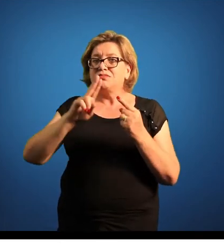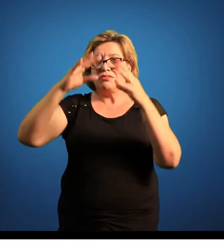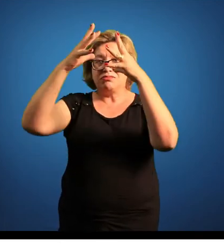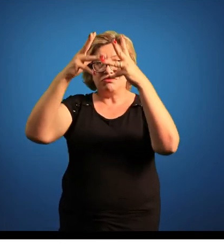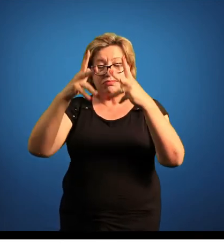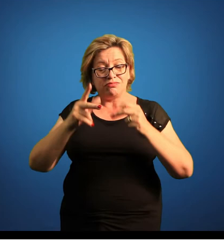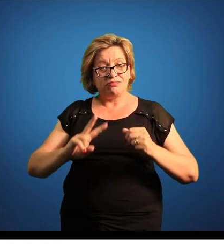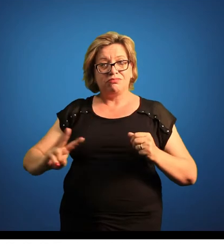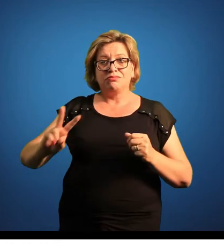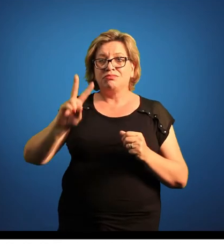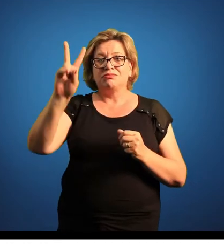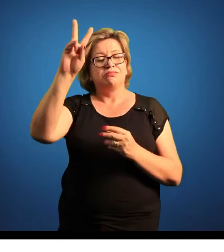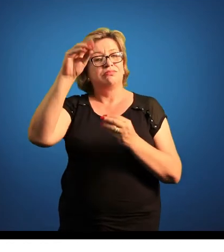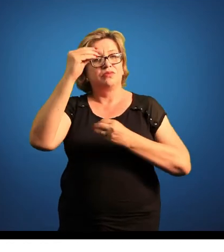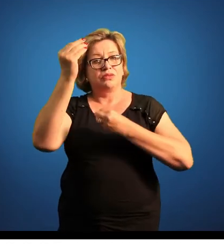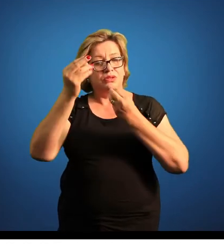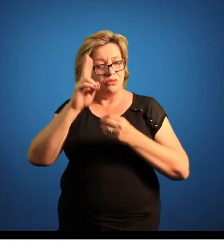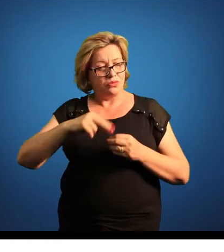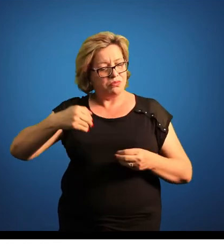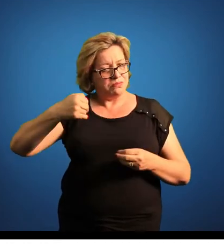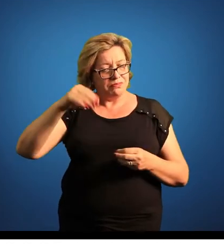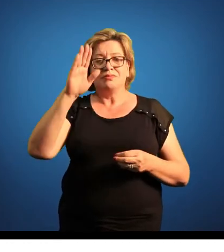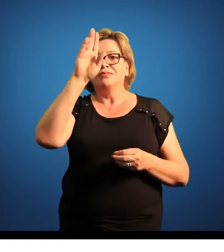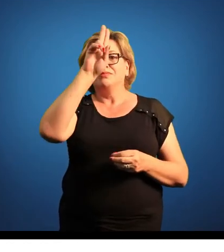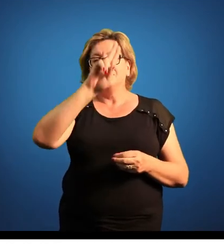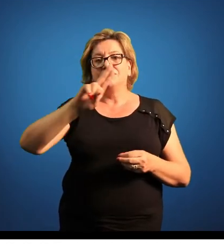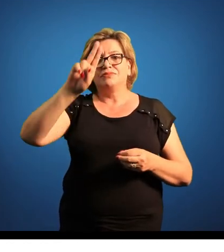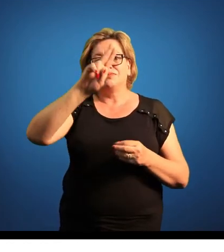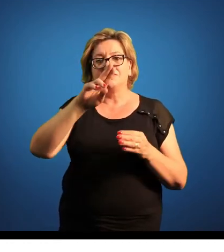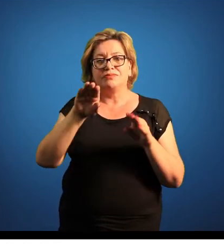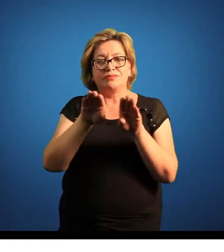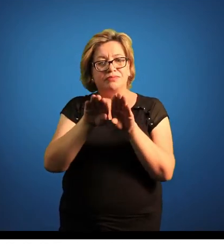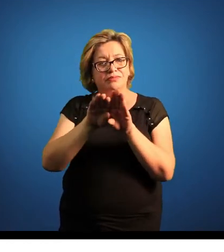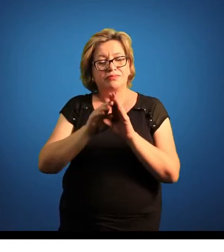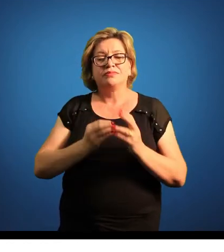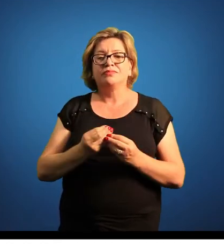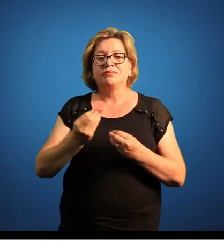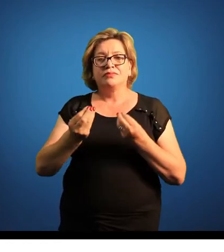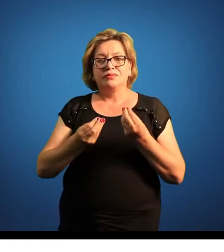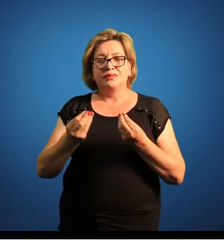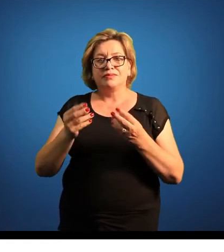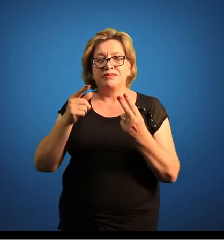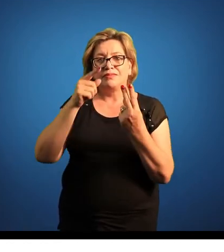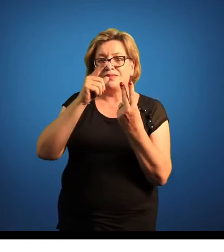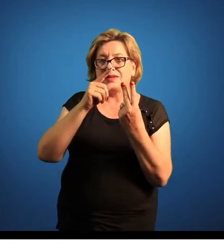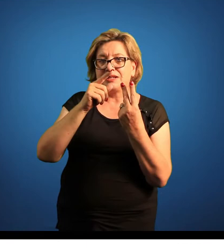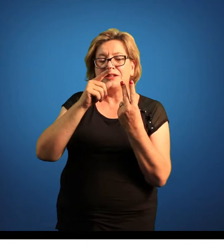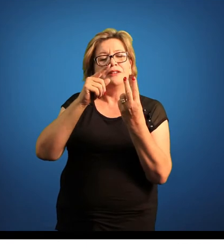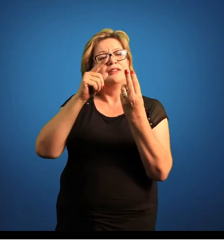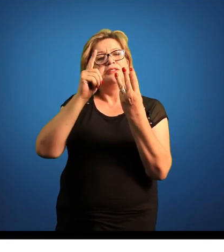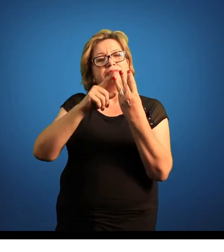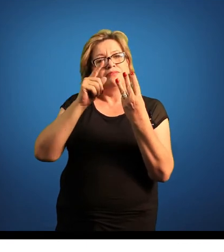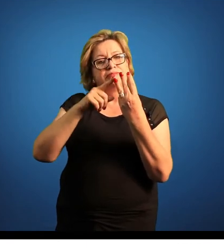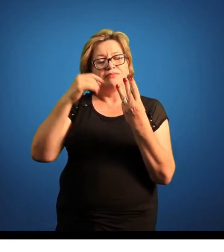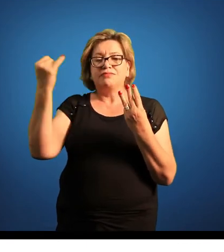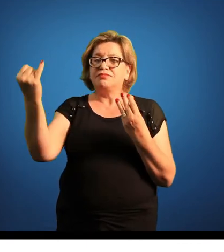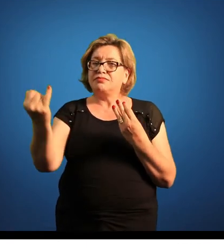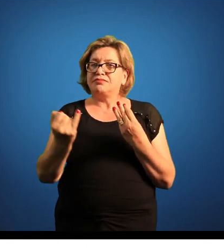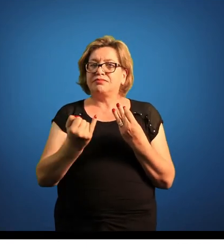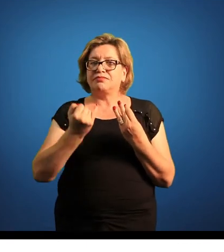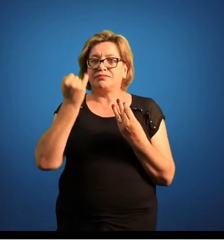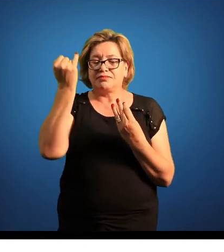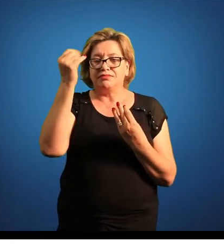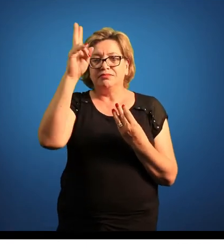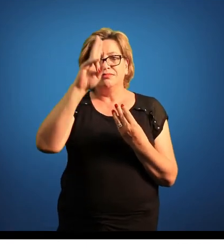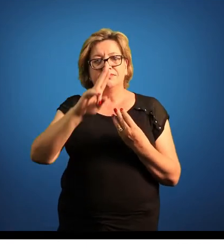valores, que a gente vai usar mais e vai usar ela em outros cálculos também. A mediana é uma medida importante para a gente